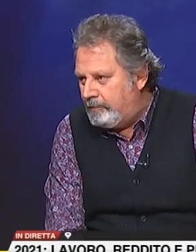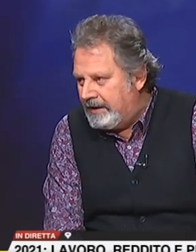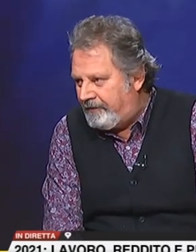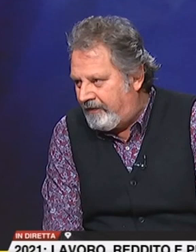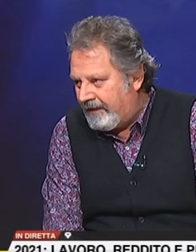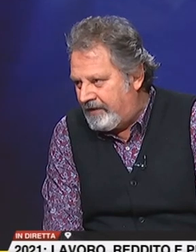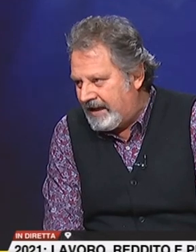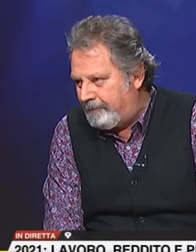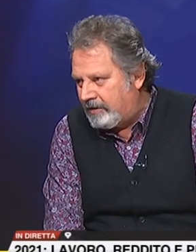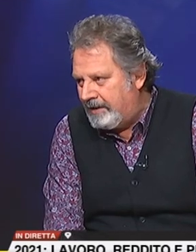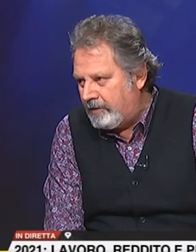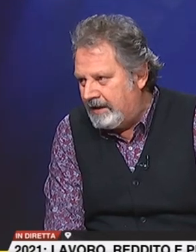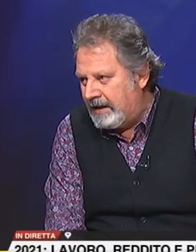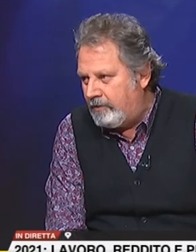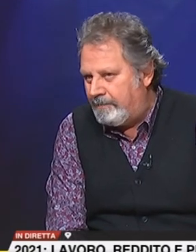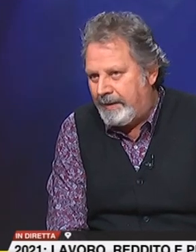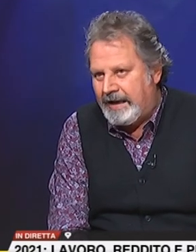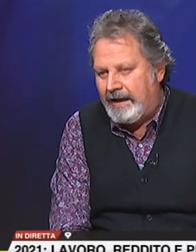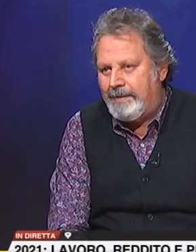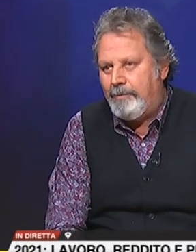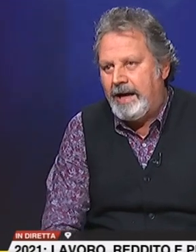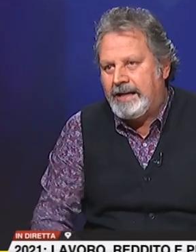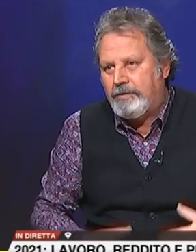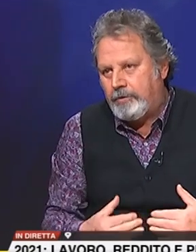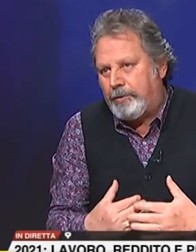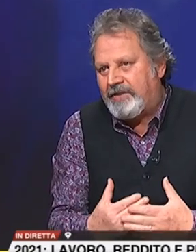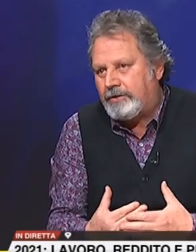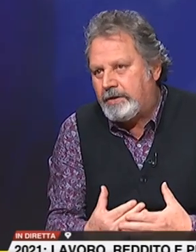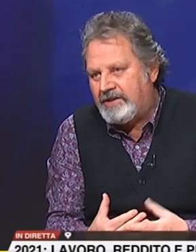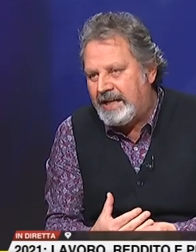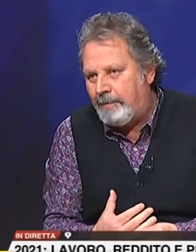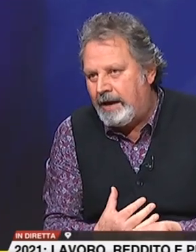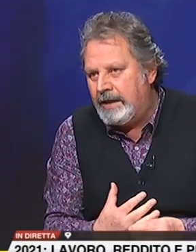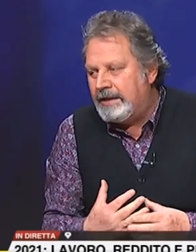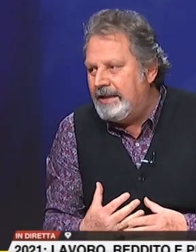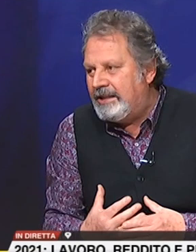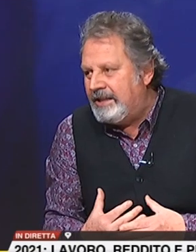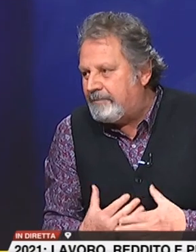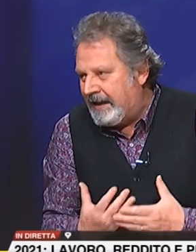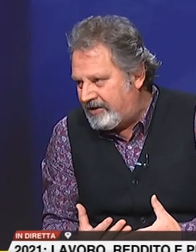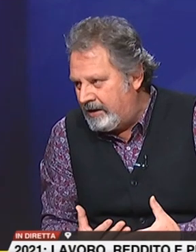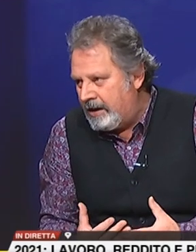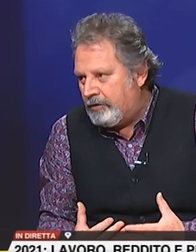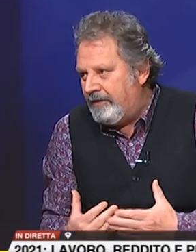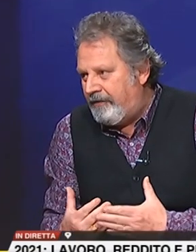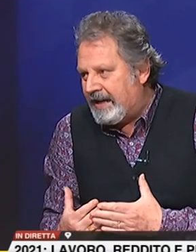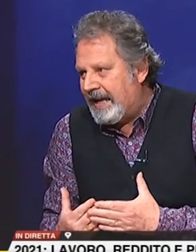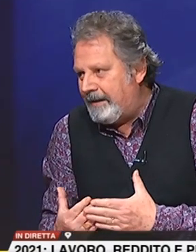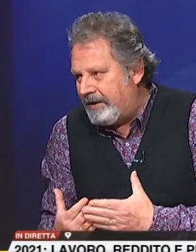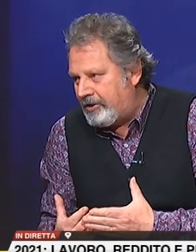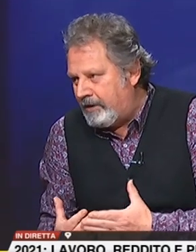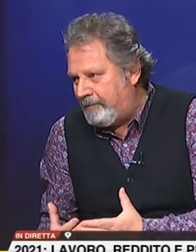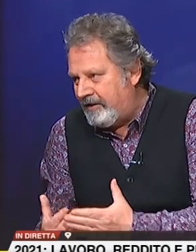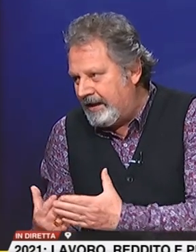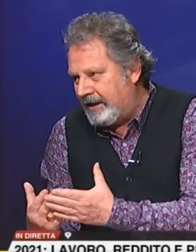ha dei dubbi di fissare l'appuntamento e venire da noi, perché abbiamo anche questo progetto che si chiama diritti inespressi, cioè verificare